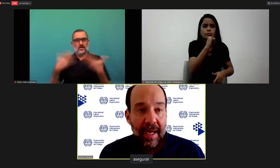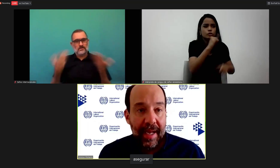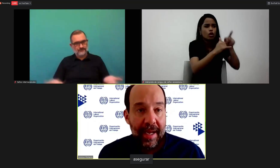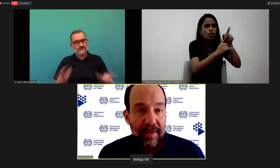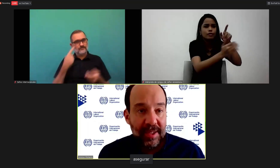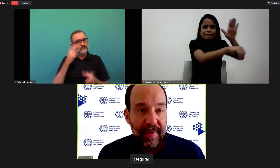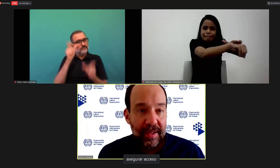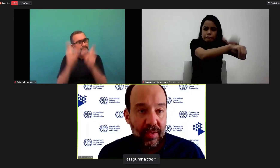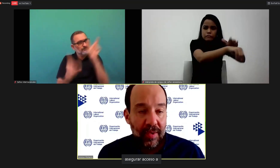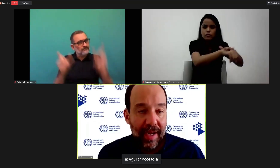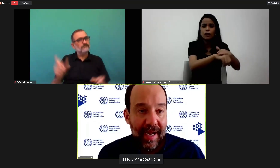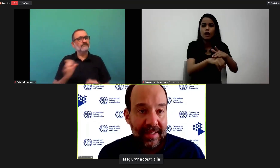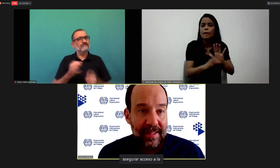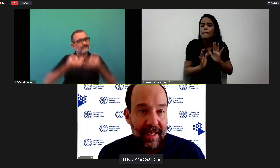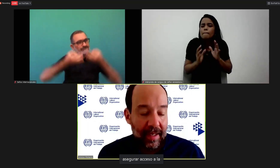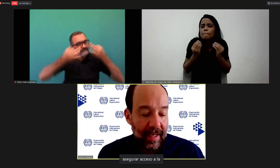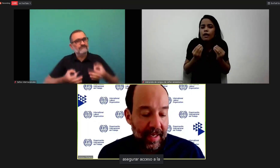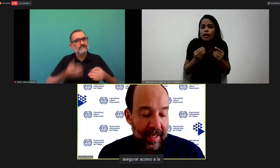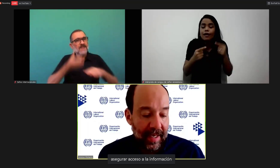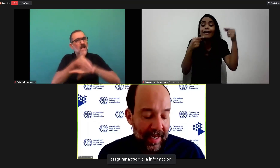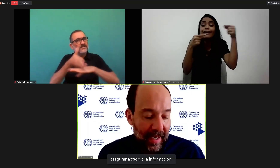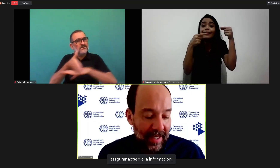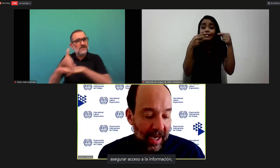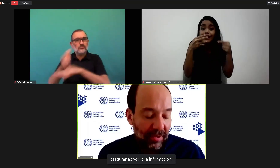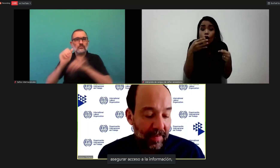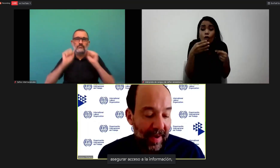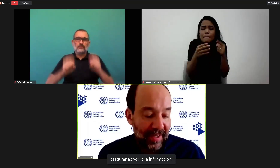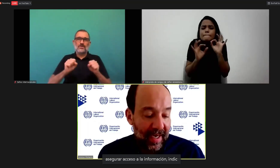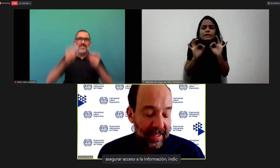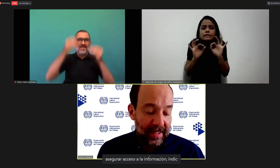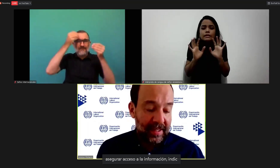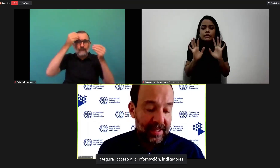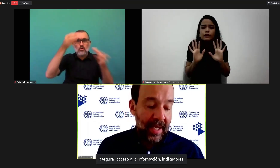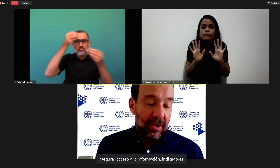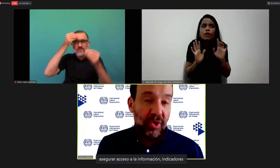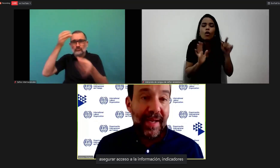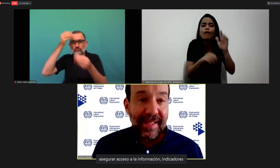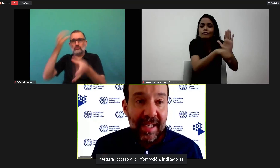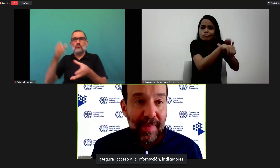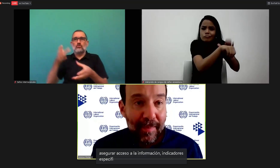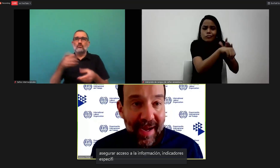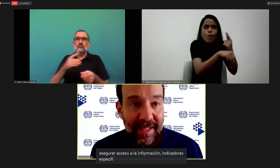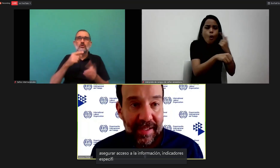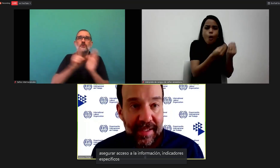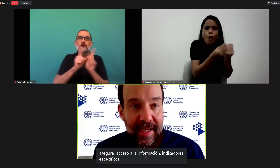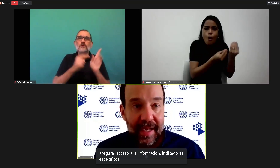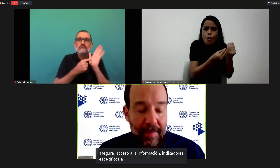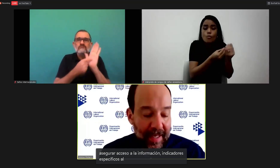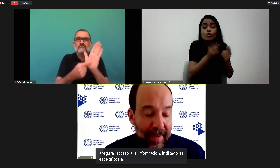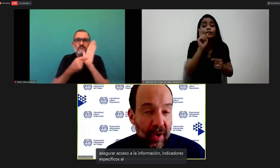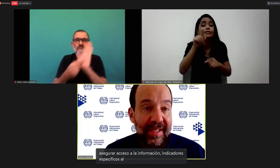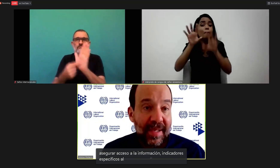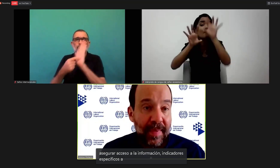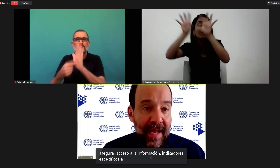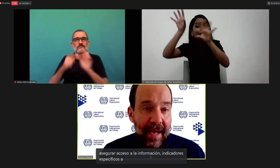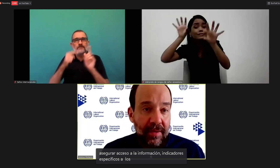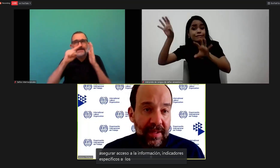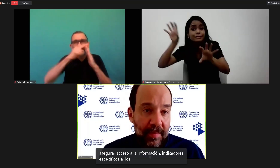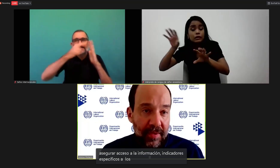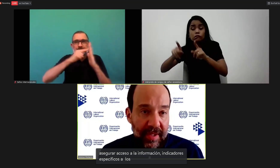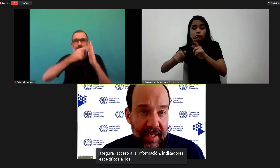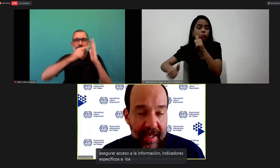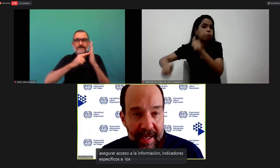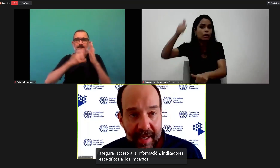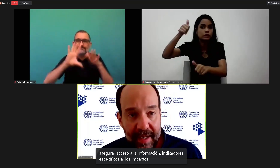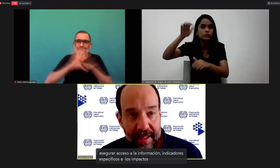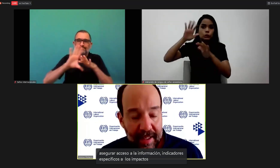específicos con respecto a los impactos de la crisis. Los países que mejor se desempeñaron, ¿no?,